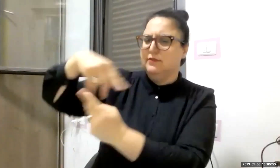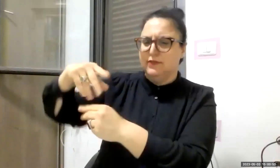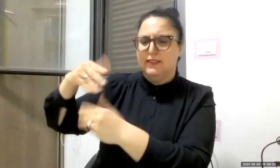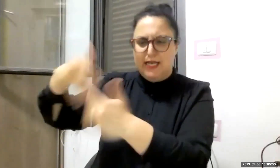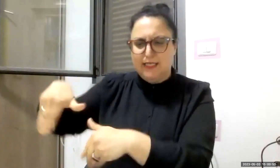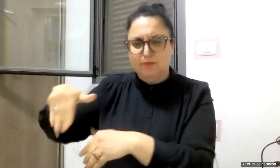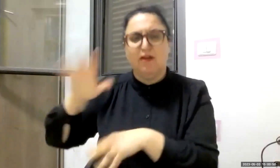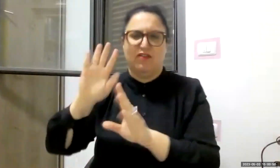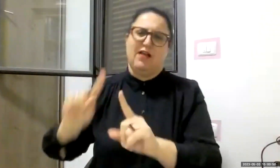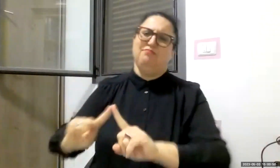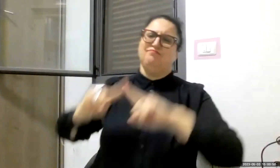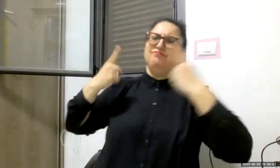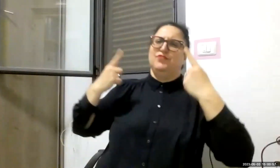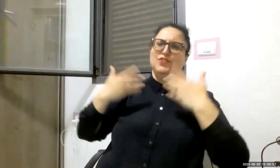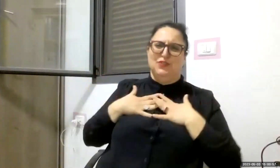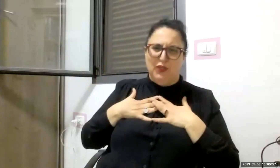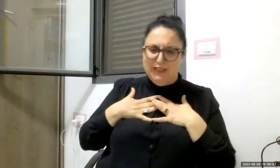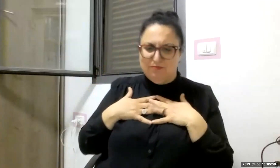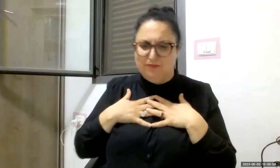לקהילת הנכים, אבל גם שונה.